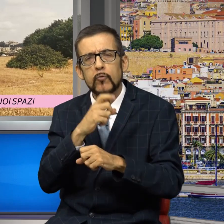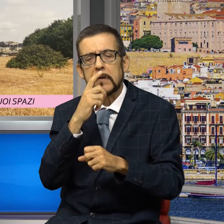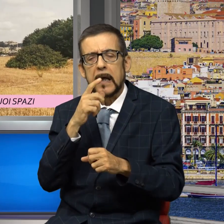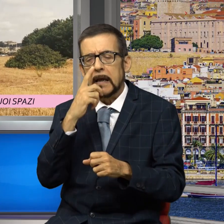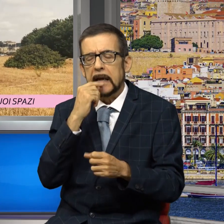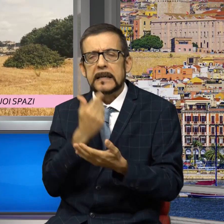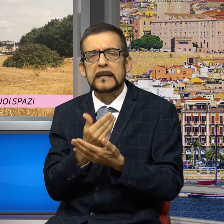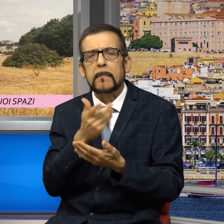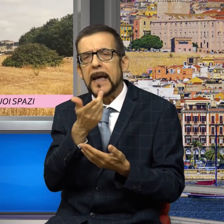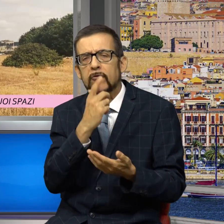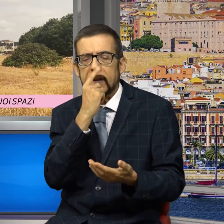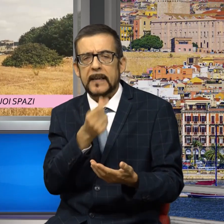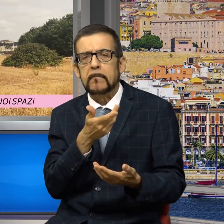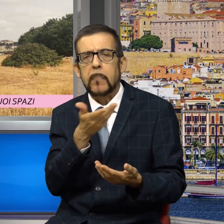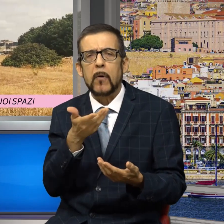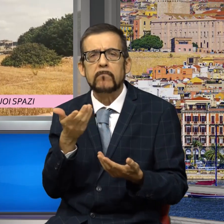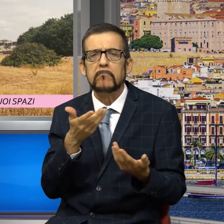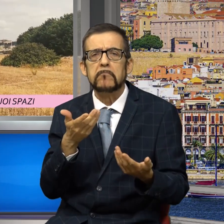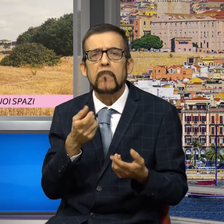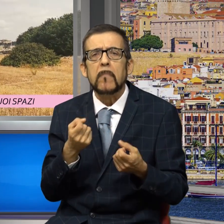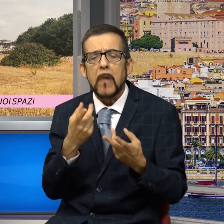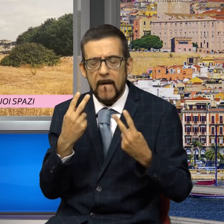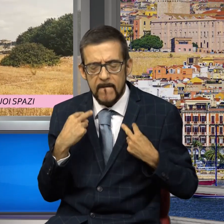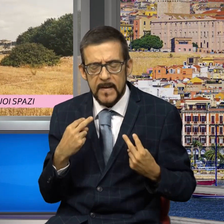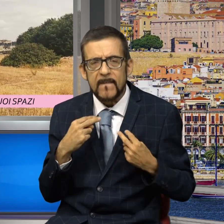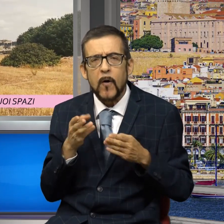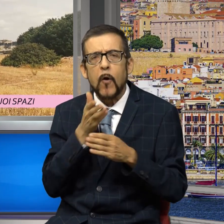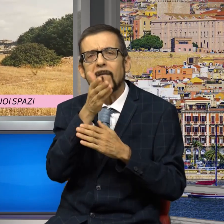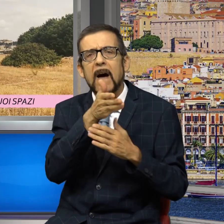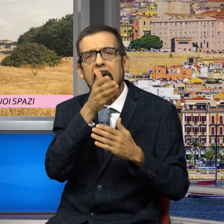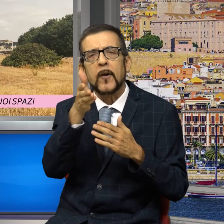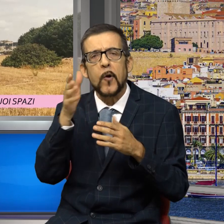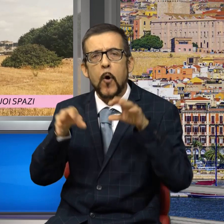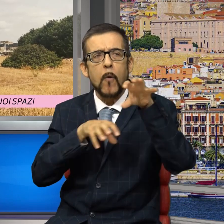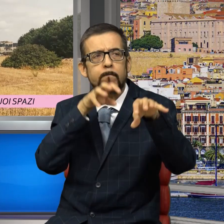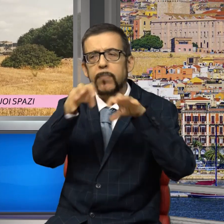che sopravvivono, addirittura vanno a colonizzare questi luoghi.